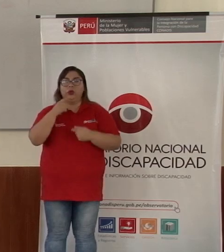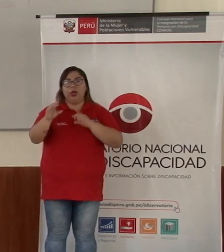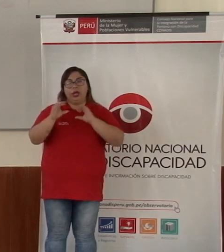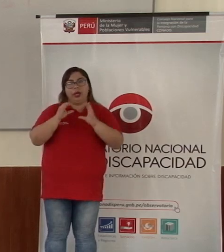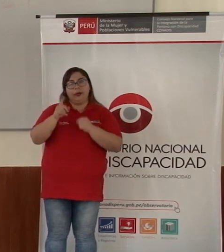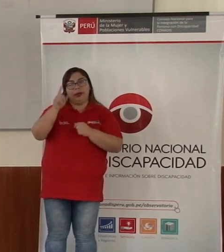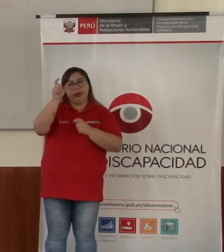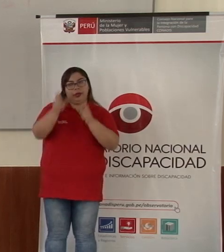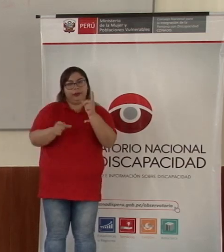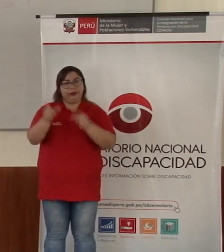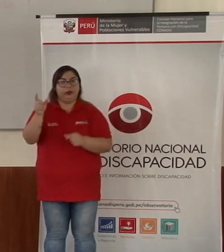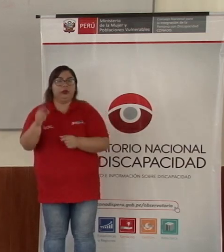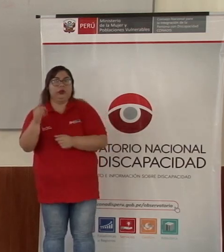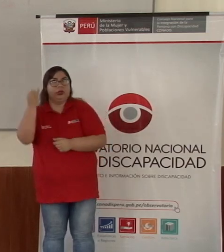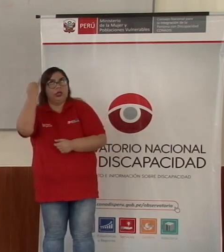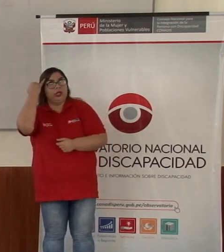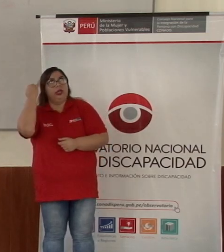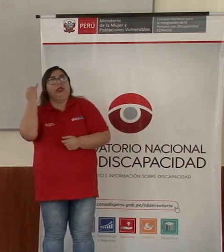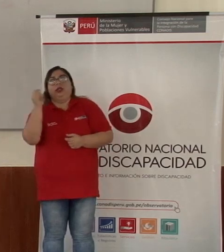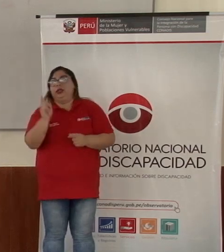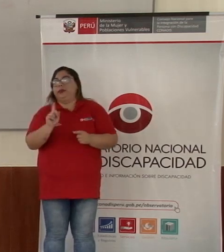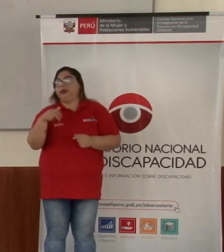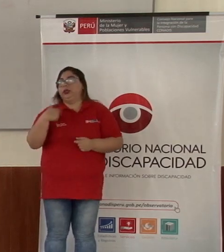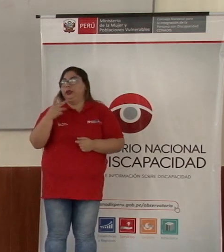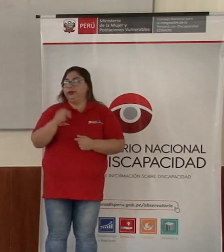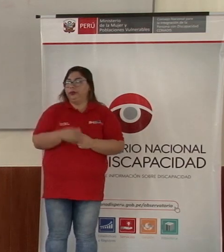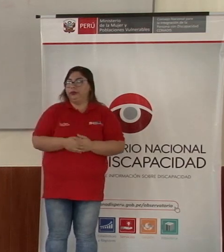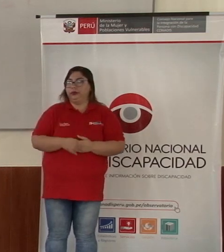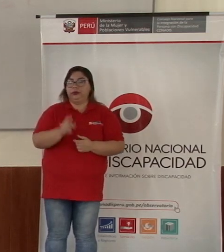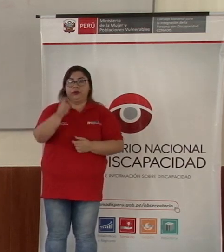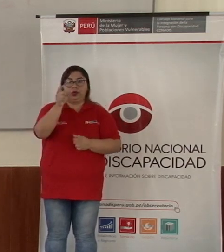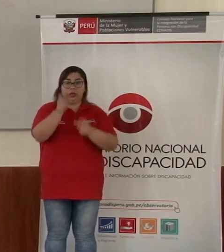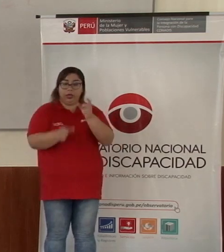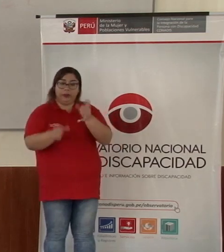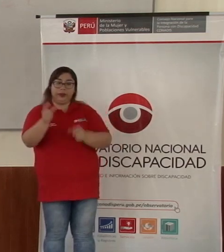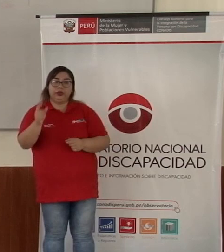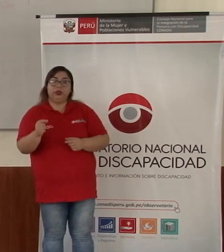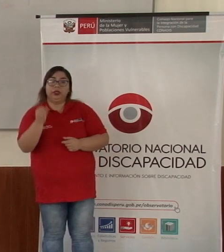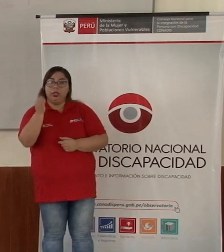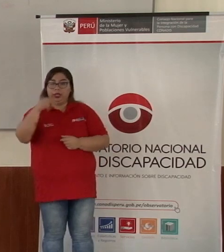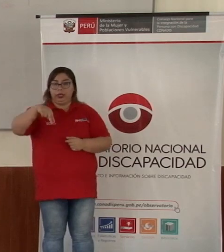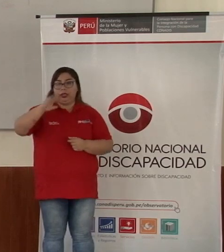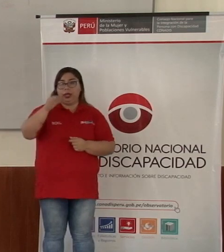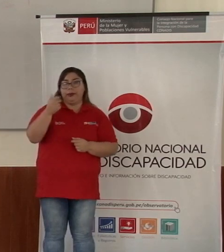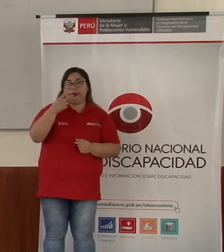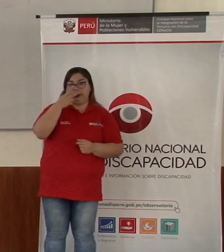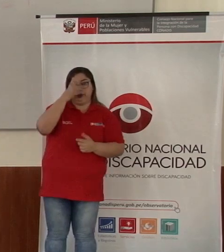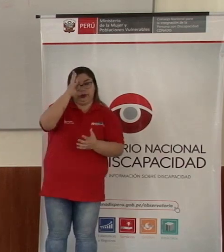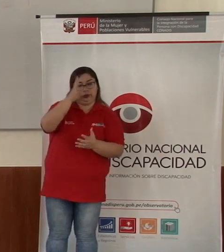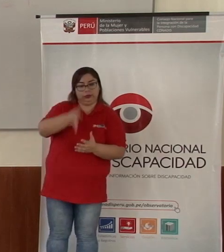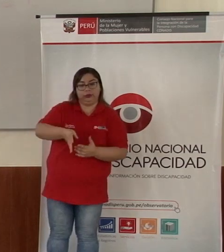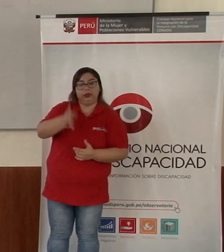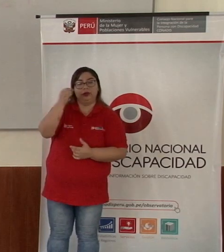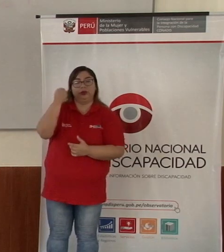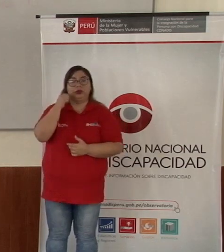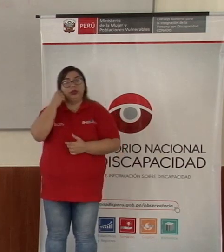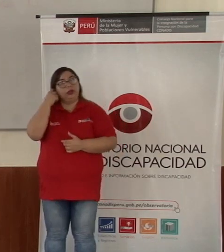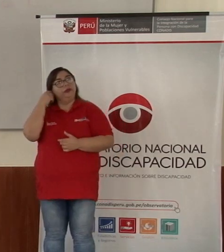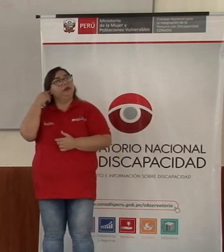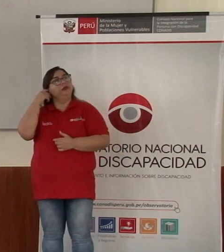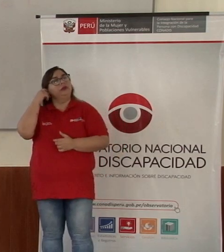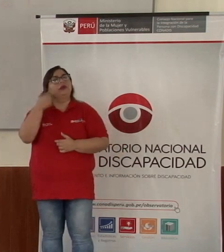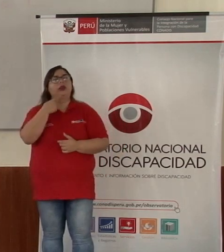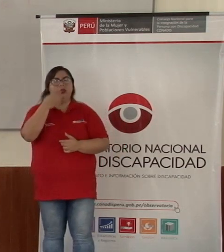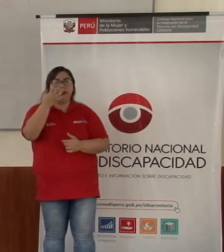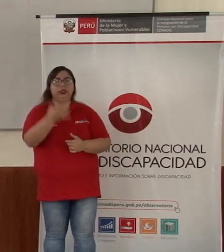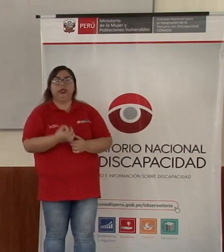persona incapacitada per se, está hablando de la persona incapacitada bajo el enfoque social. Es cierto